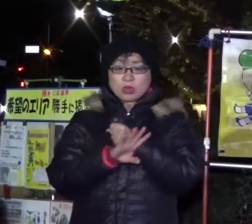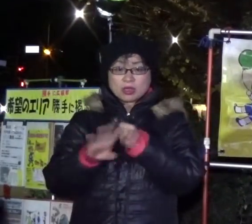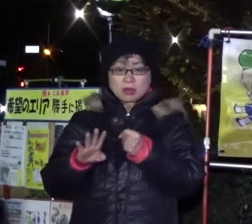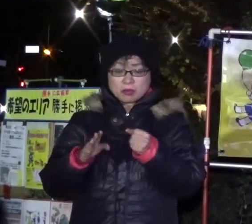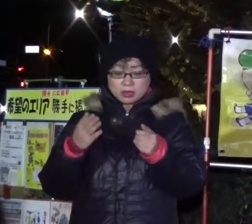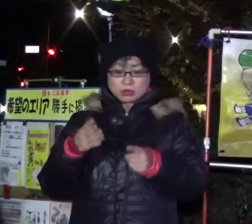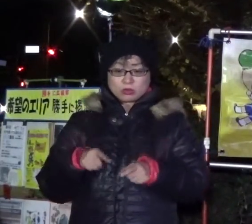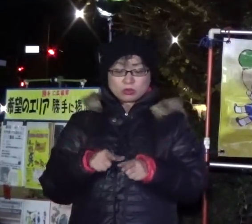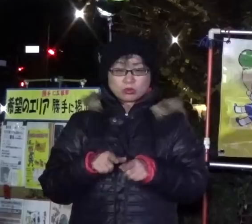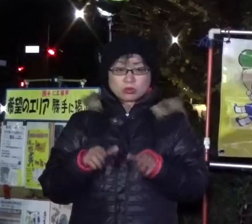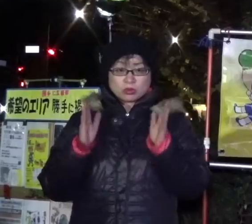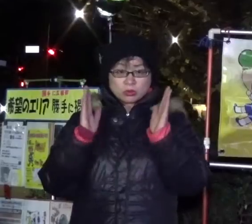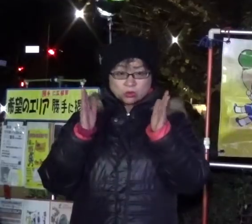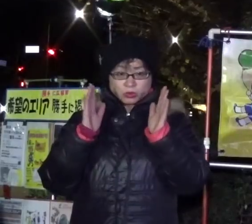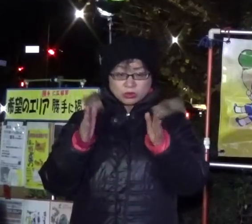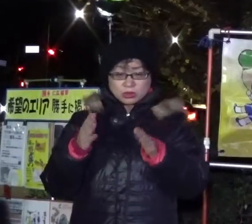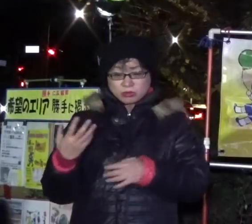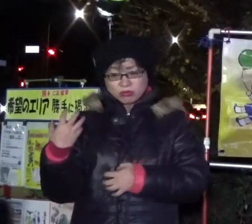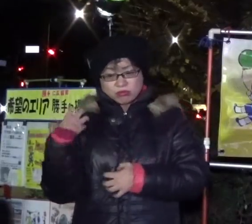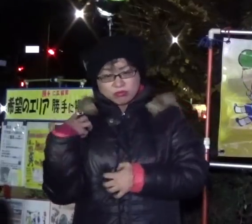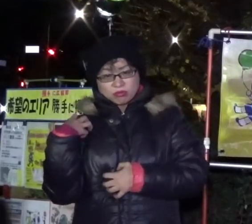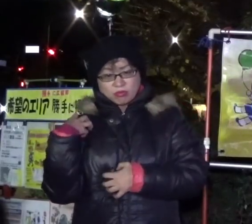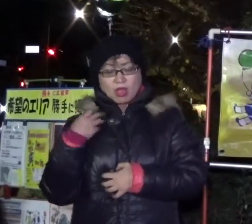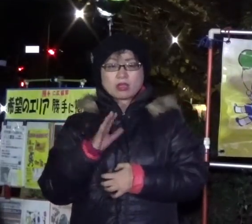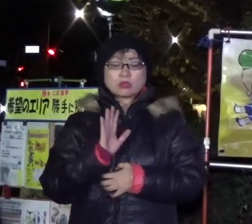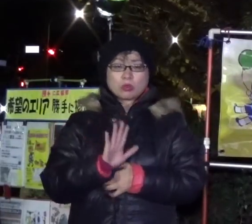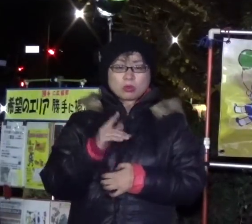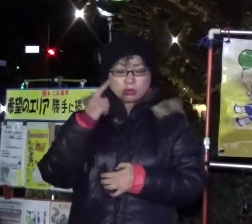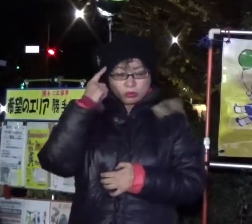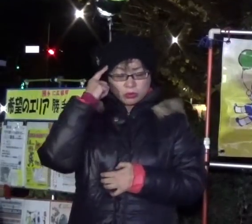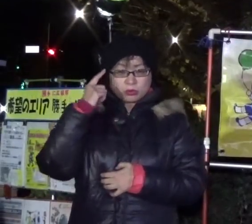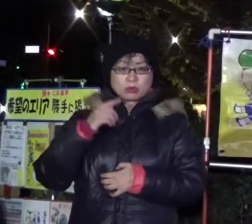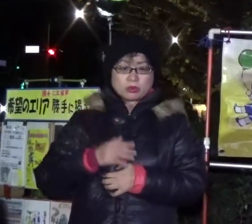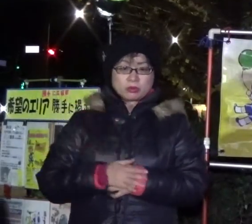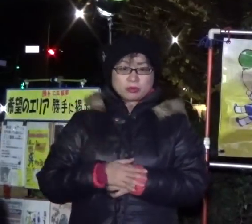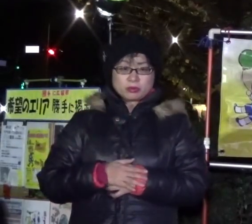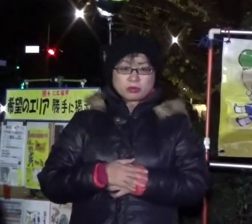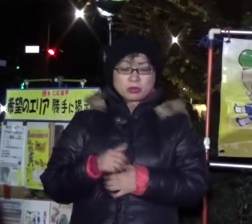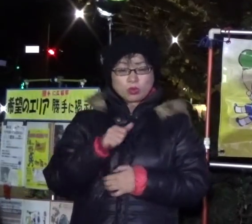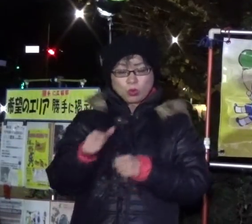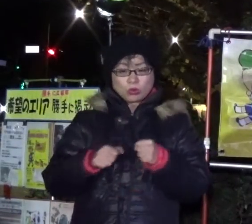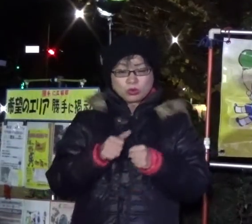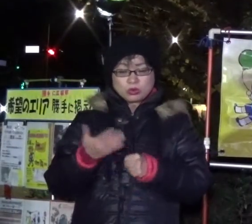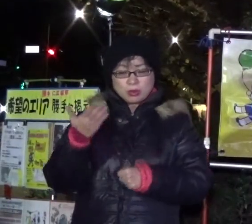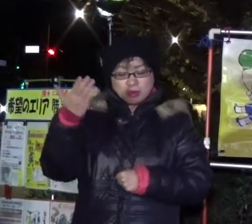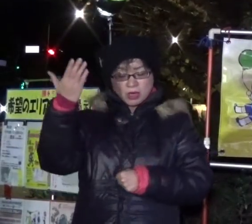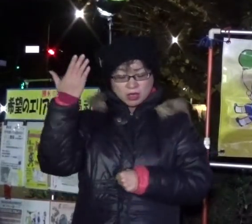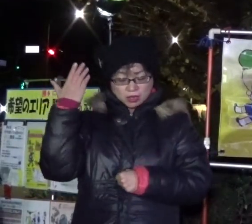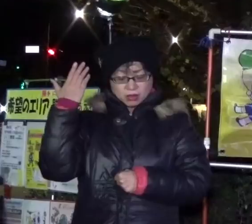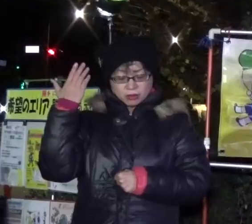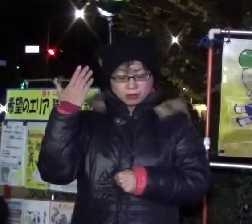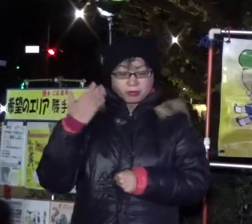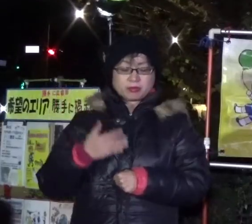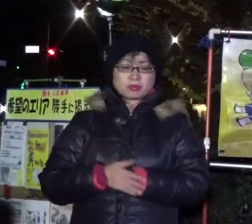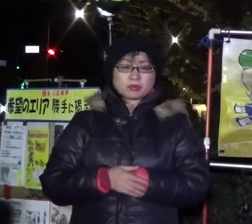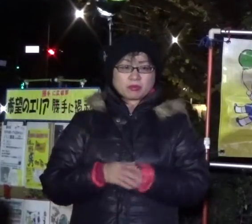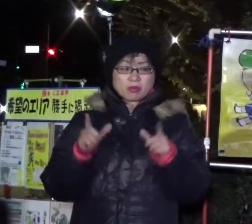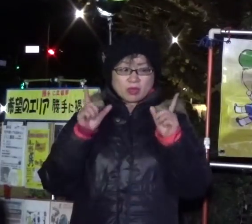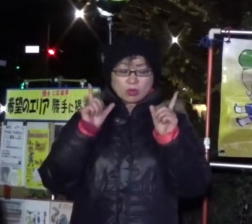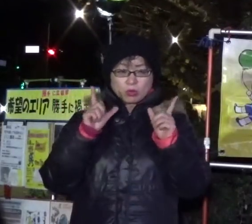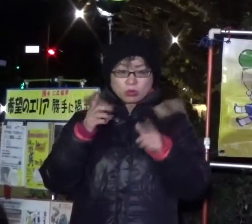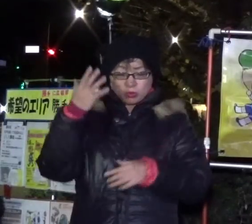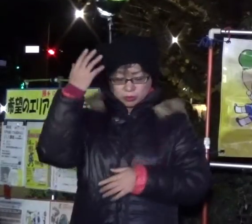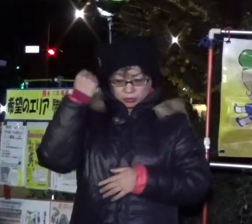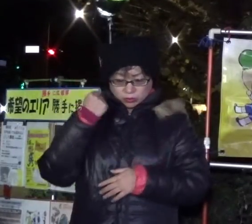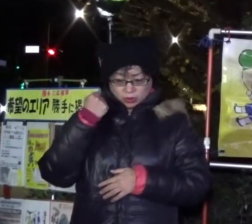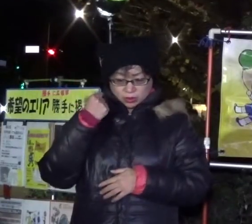推進にもしかしたら加担していたんだと、もうやがて半世紀も近くも前のこういった広告を覚